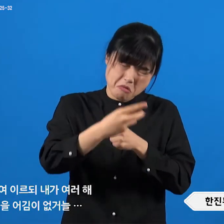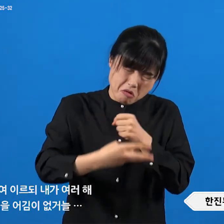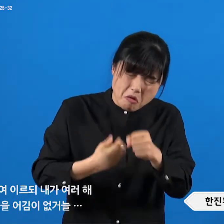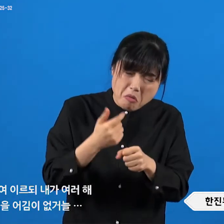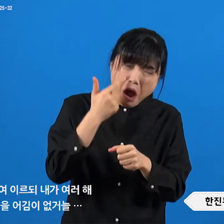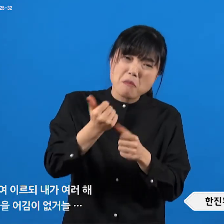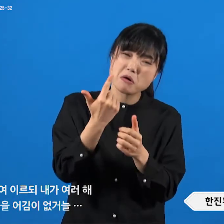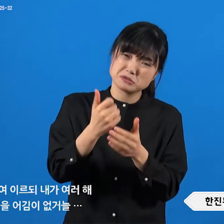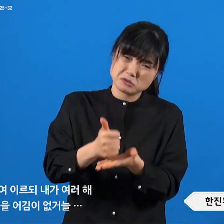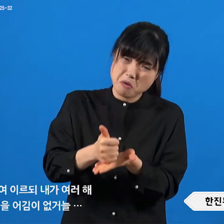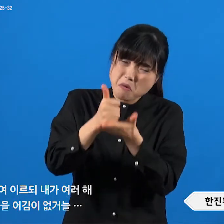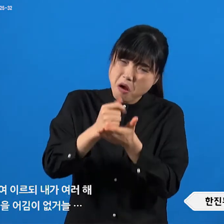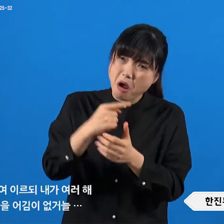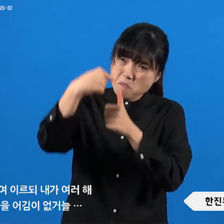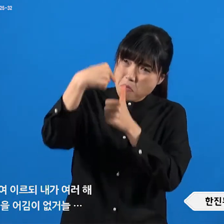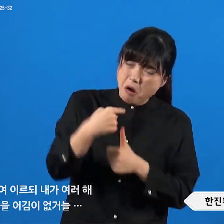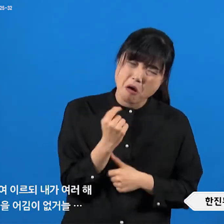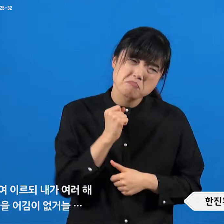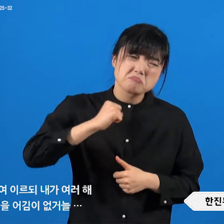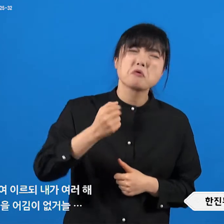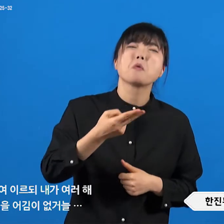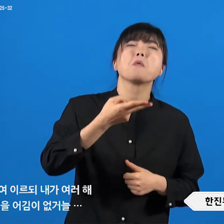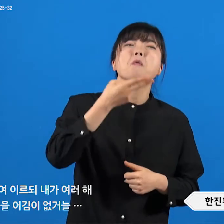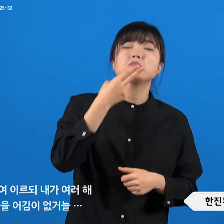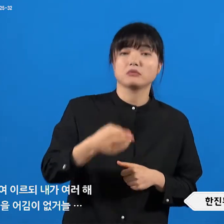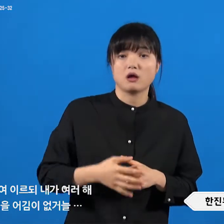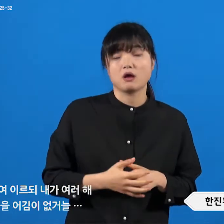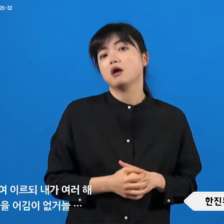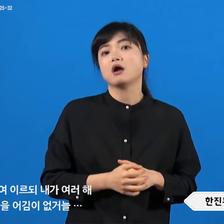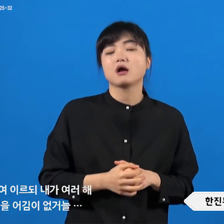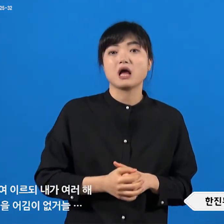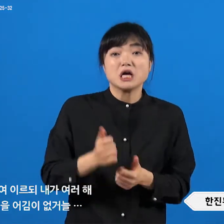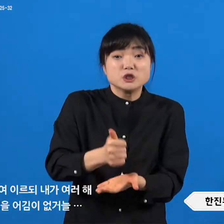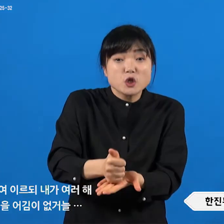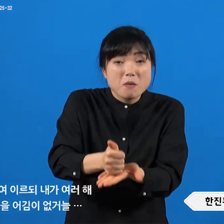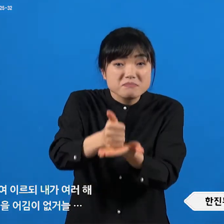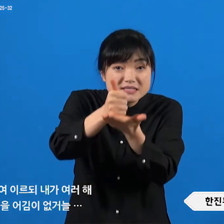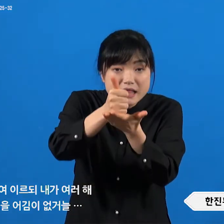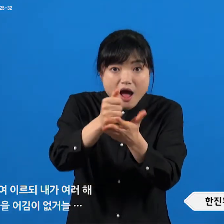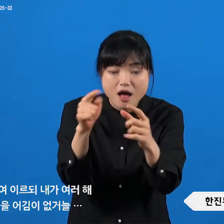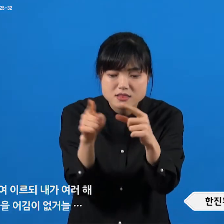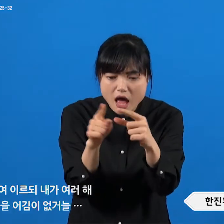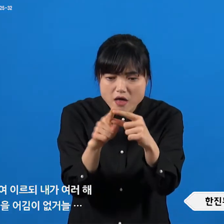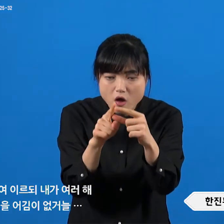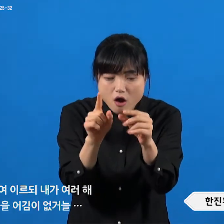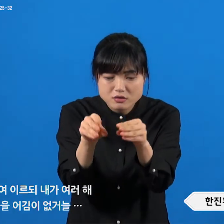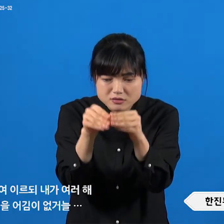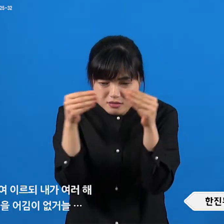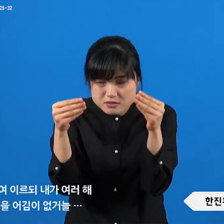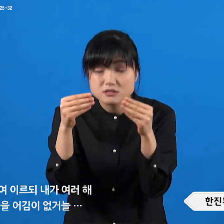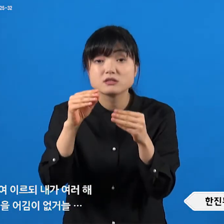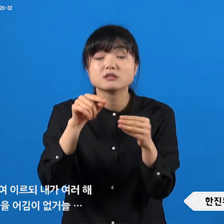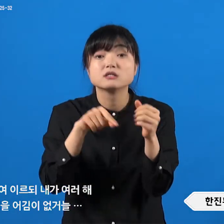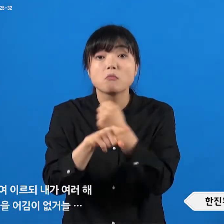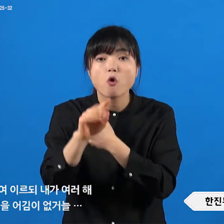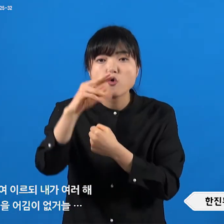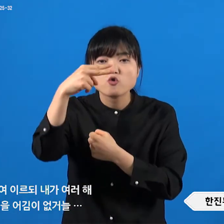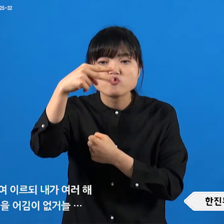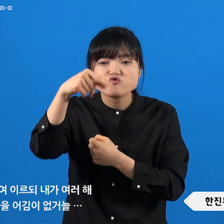해 아버지를 섬겨 명을 어김이 없거늘. 여기 섬겨 하는 말